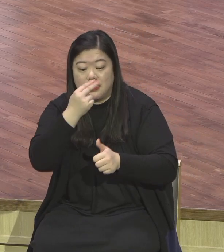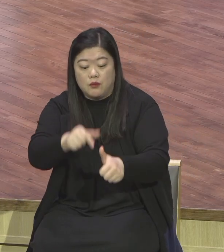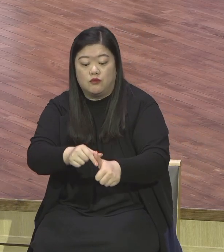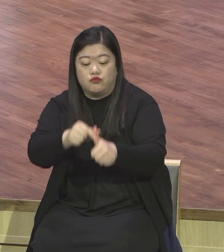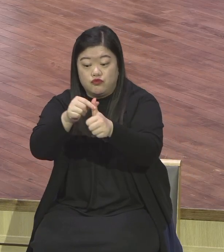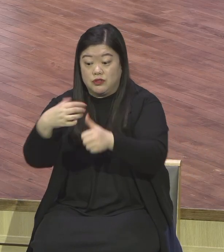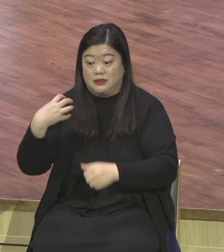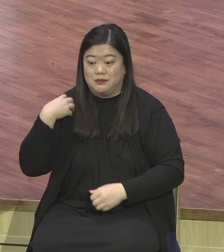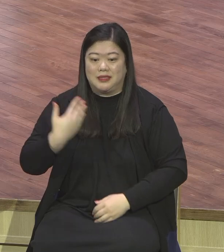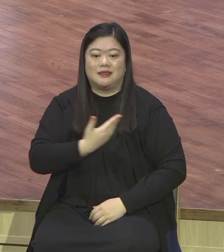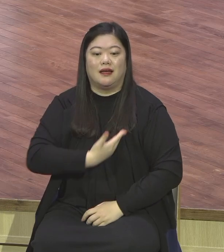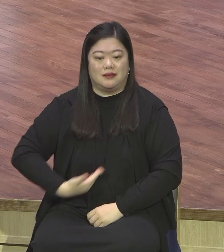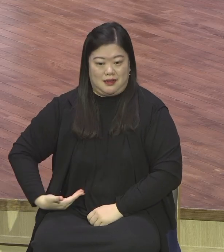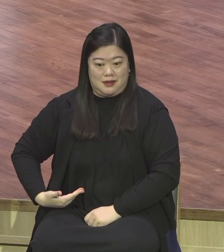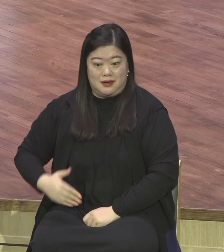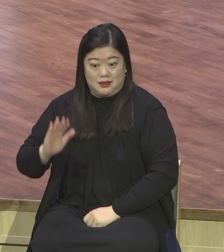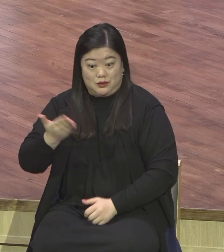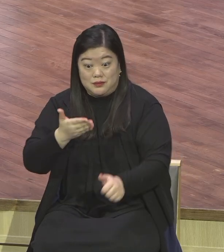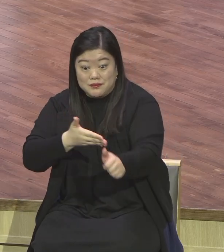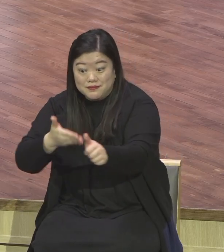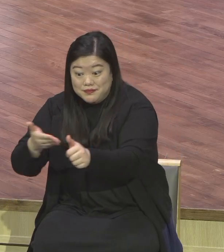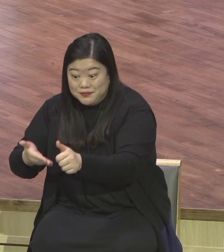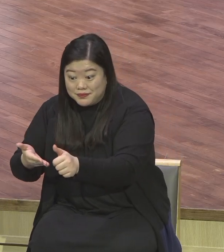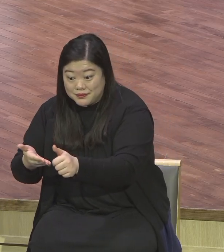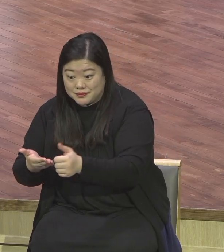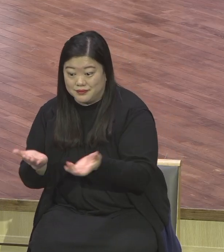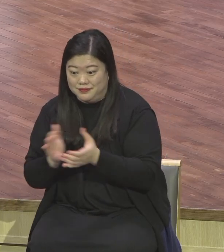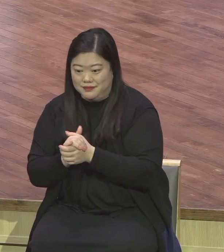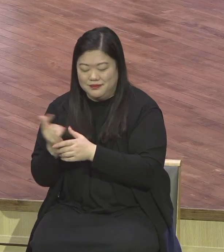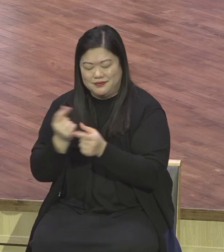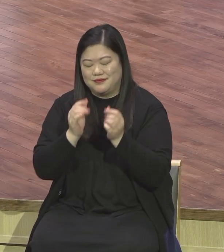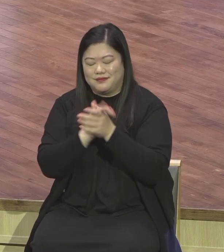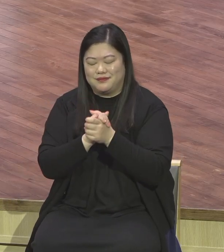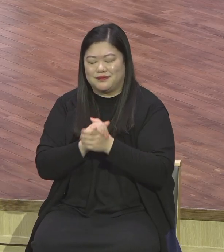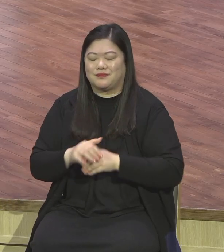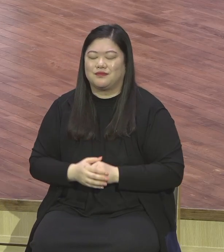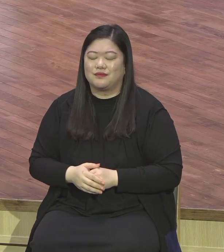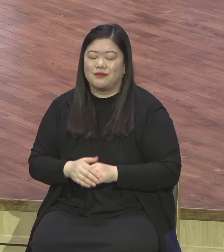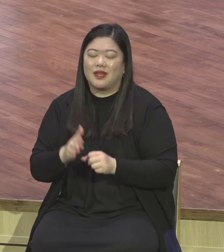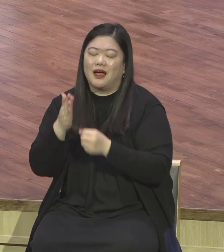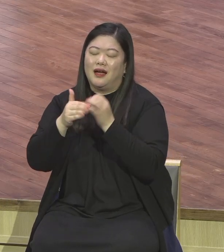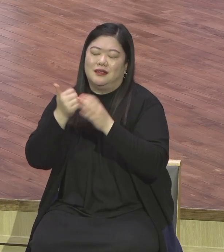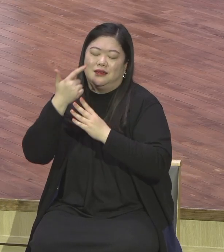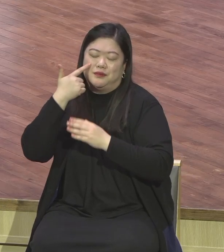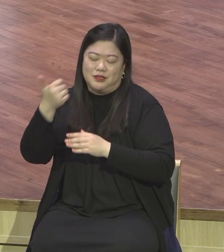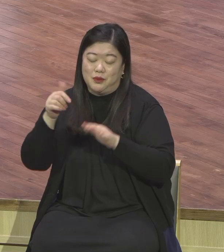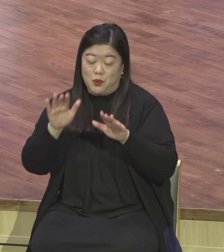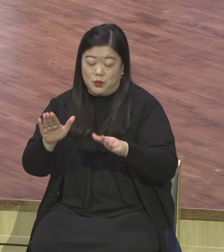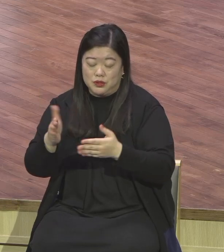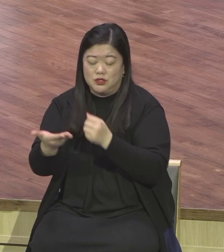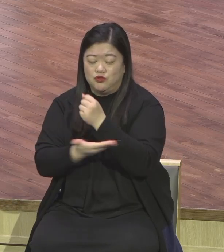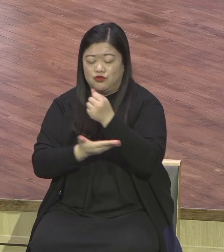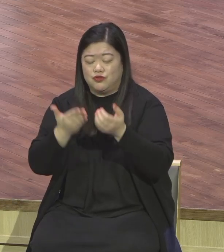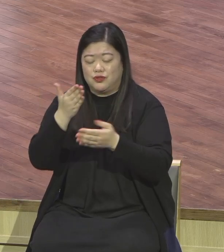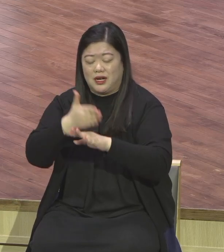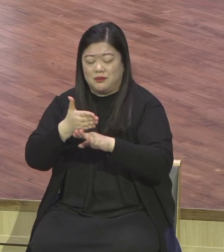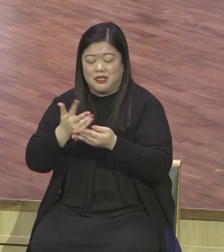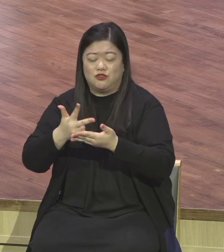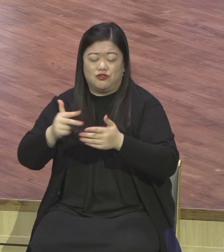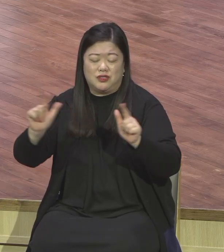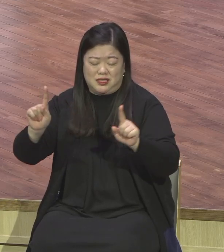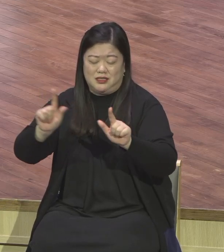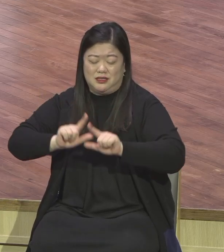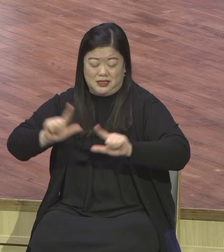되시기를 제므로 축복합니다 기도합시다 아버지 하나님 추수 감사 주일을 맞이해서 1년에 한 번 있는